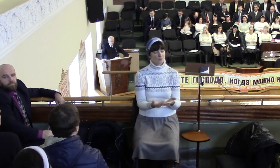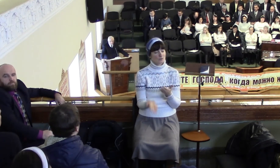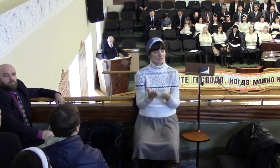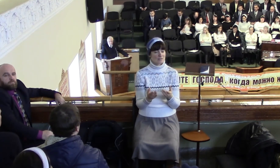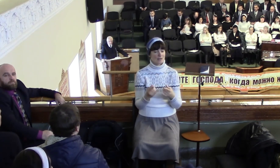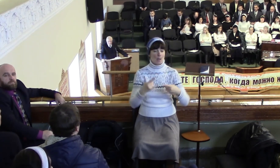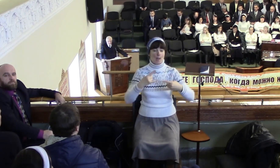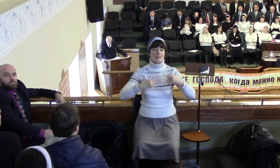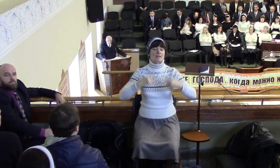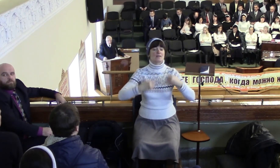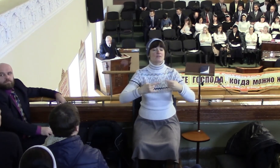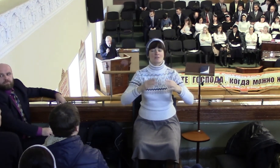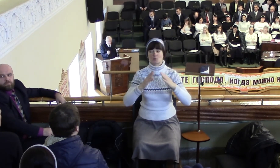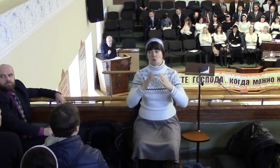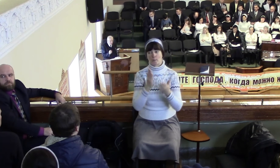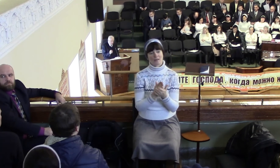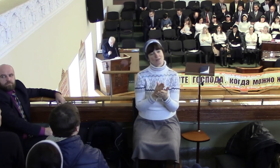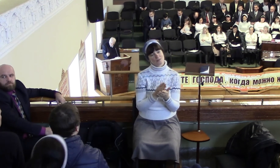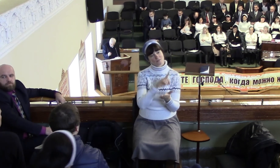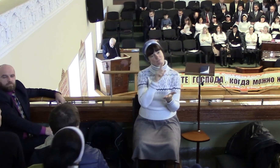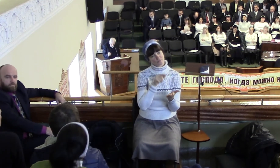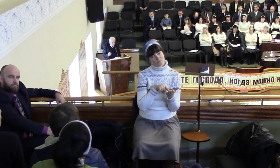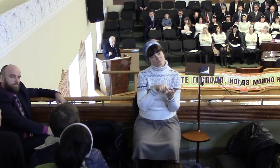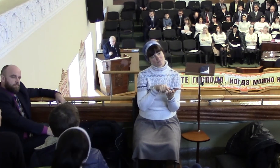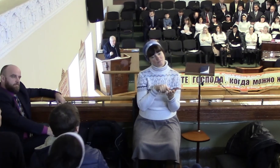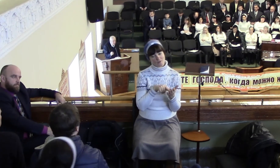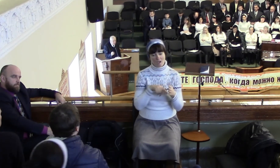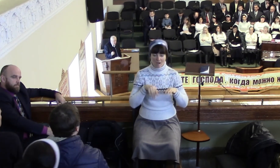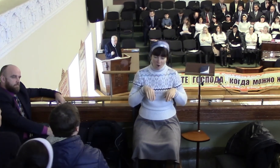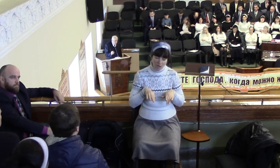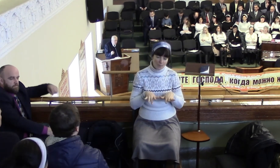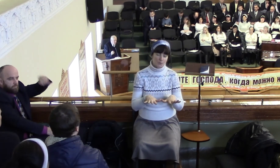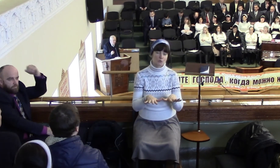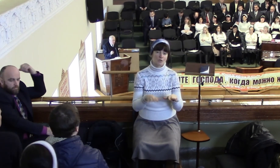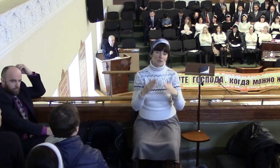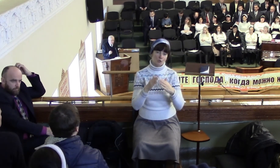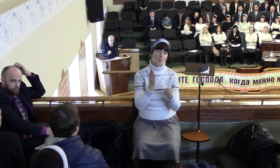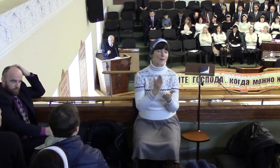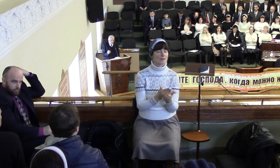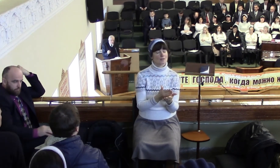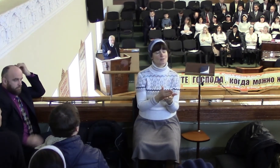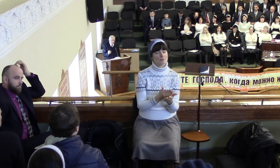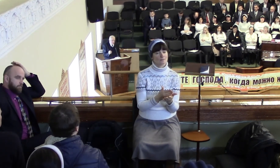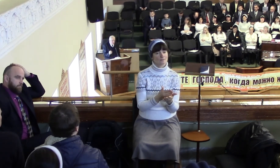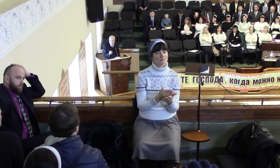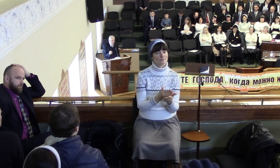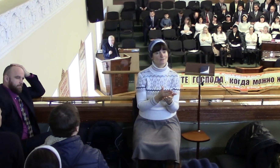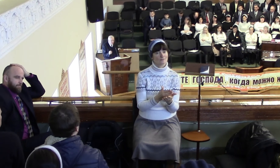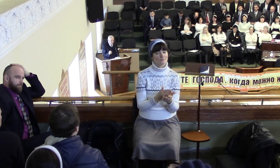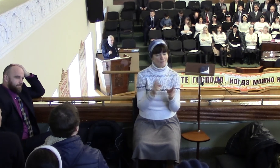Или компьютер, в котором зависит, куда что двинется, не успели двинуть, или такой грех